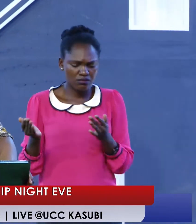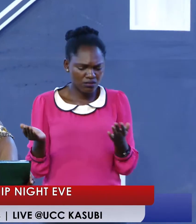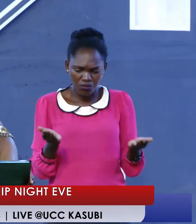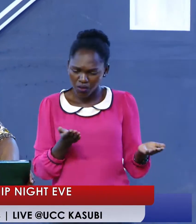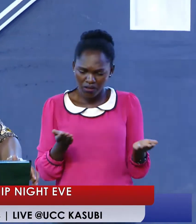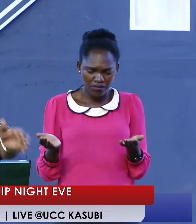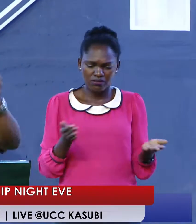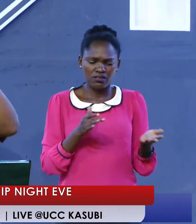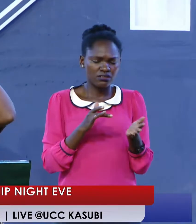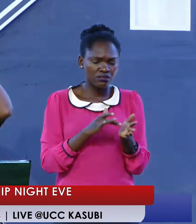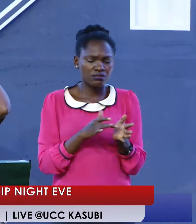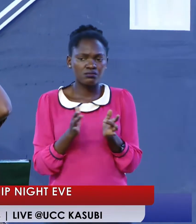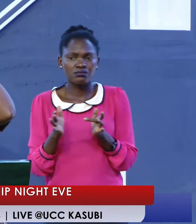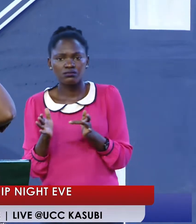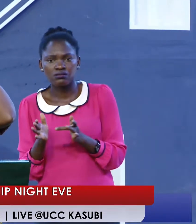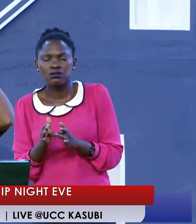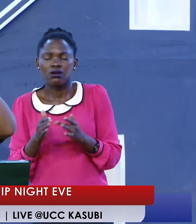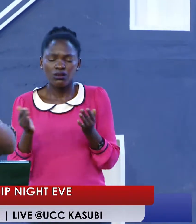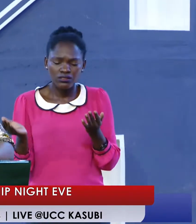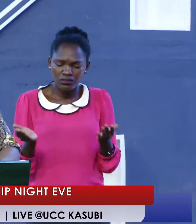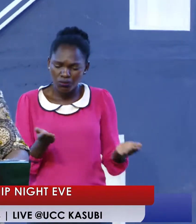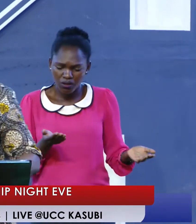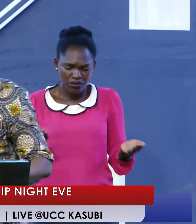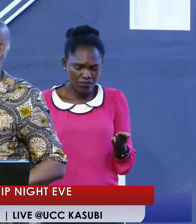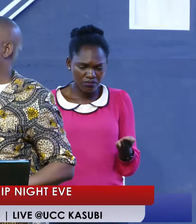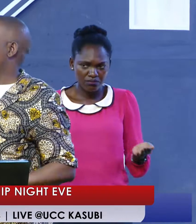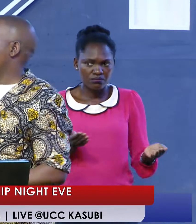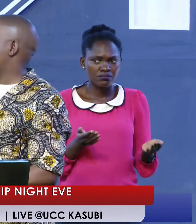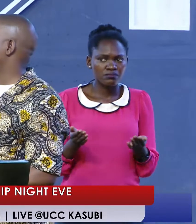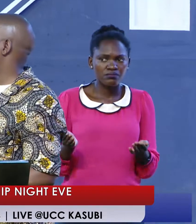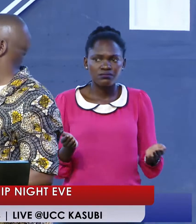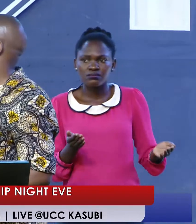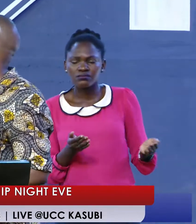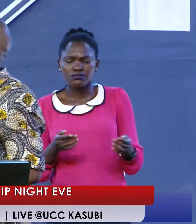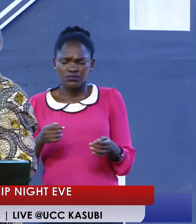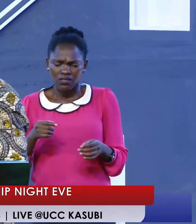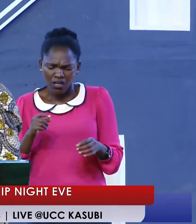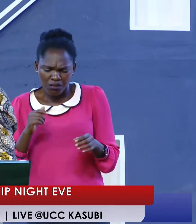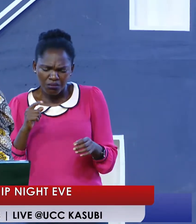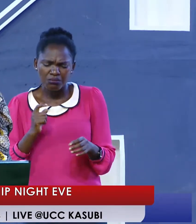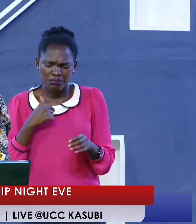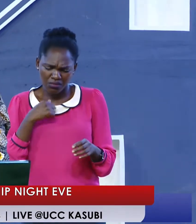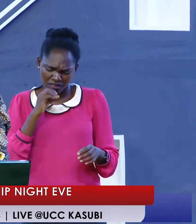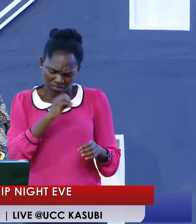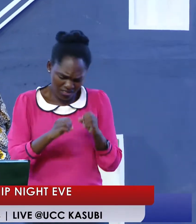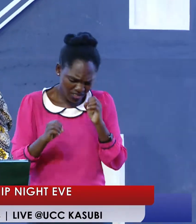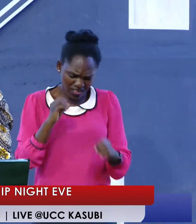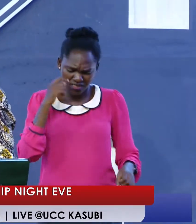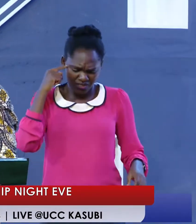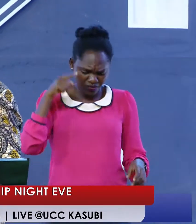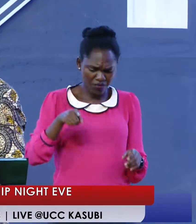Oliwa, Yesu Oliwa. Wachala makunonya.